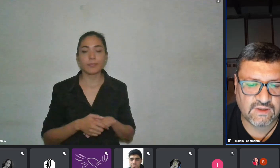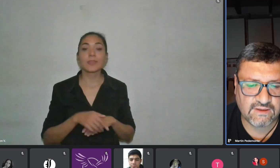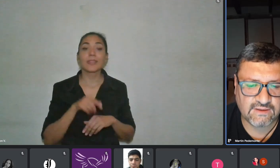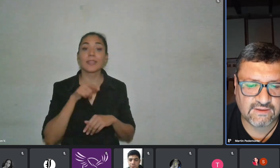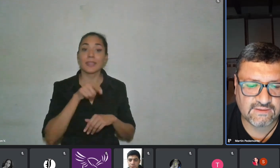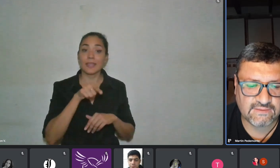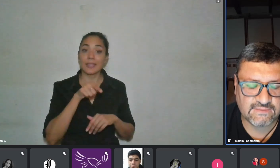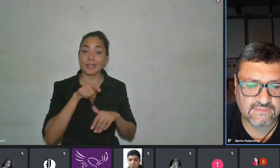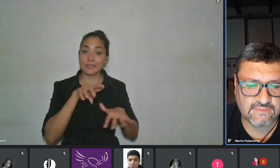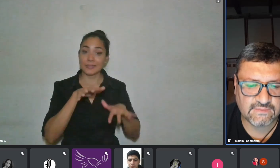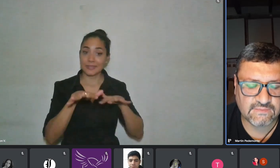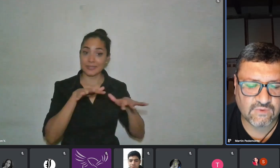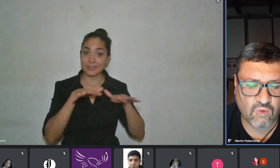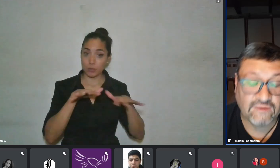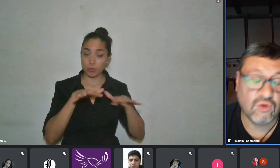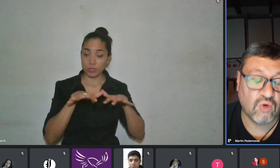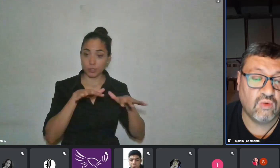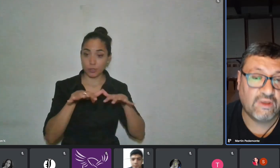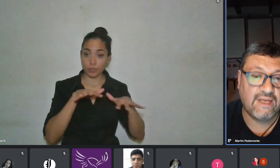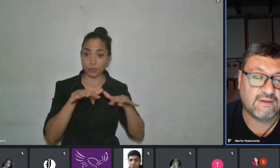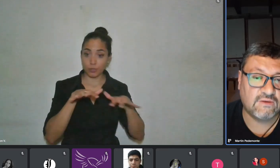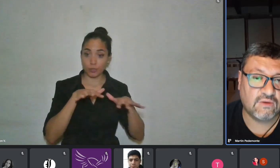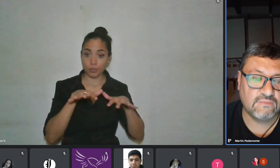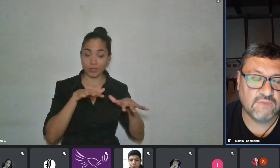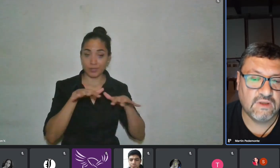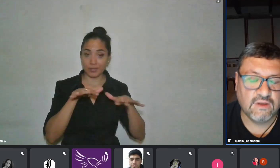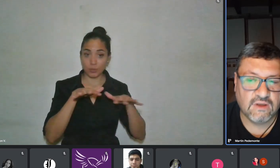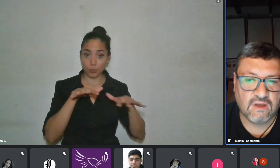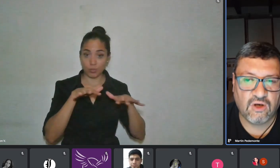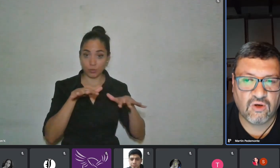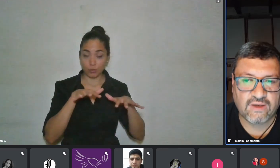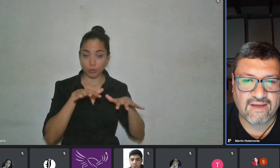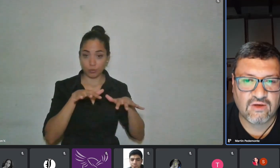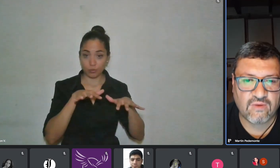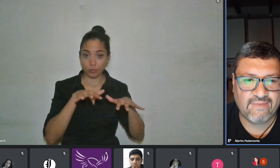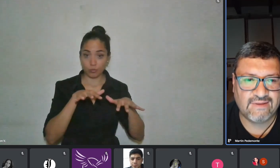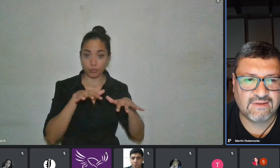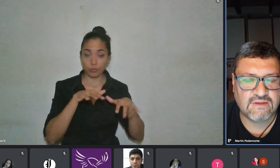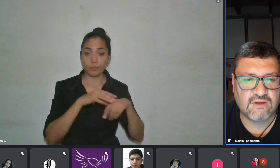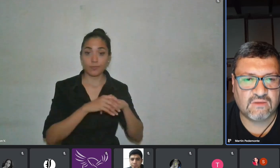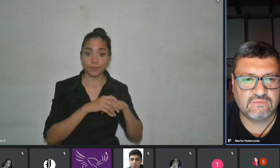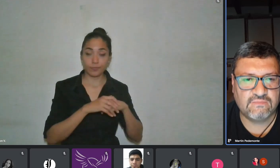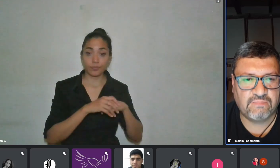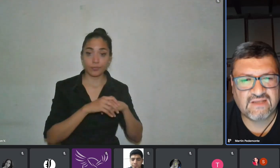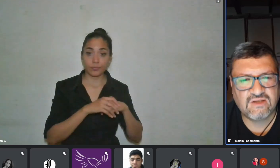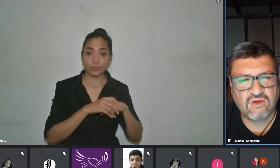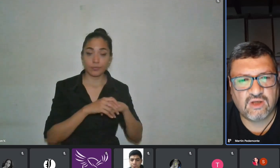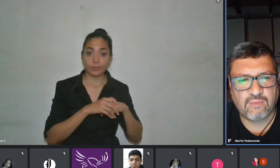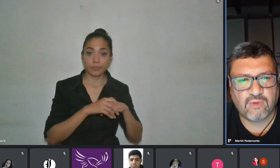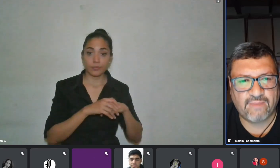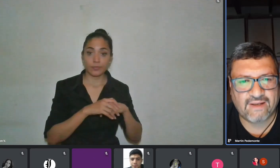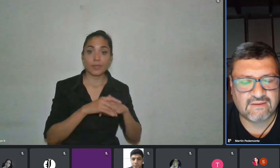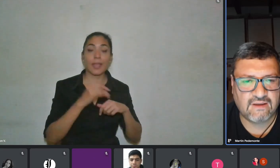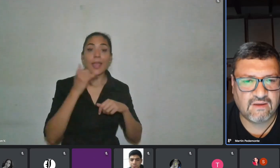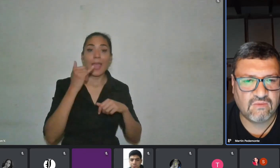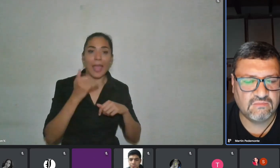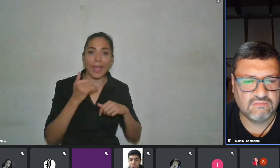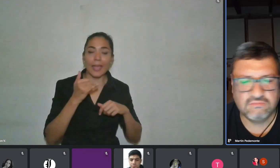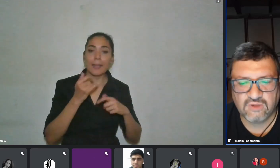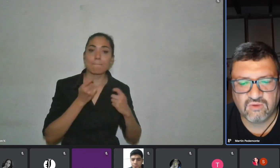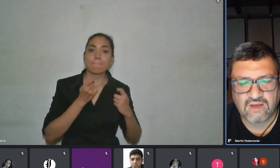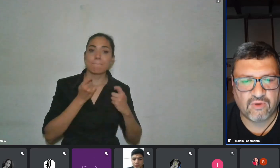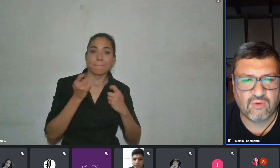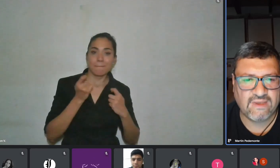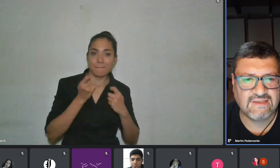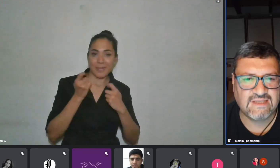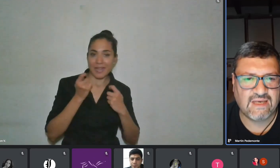caso, cuando ocurre esto, lo que hay obviamente son presiones por parte